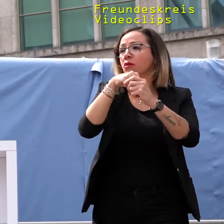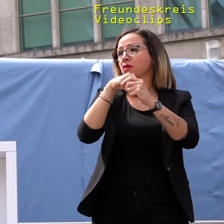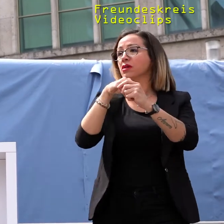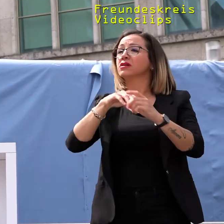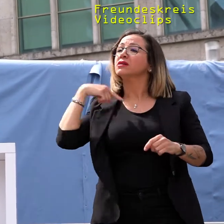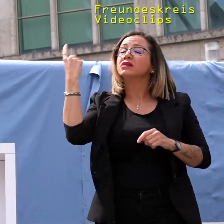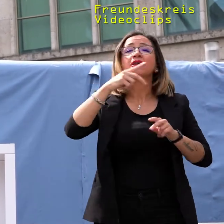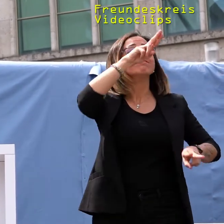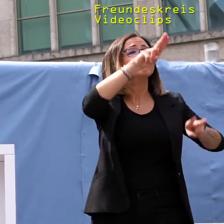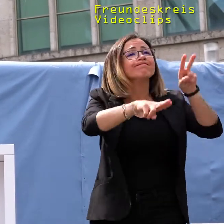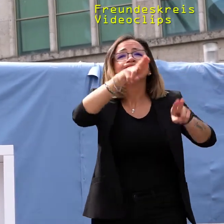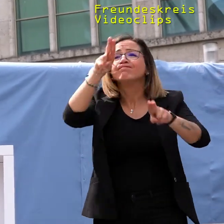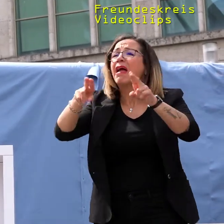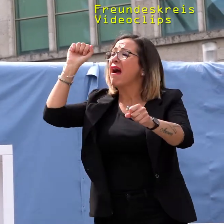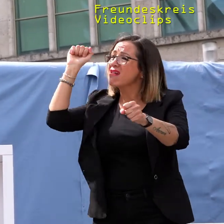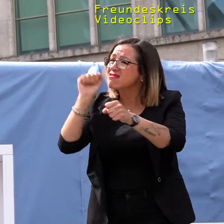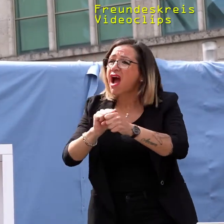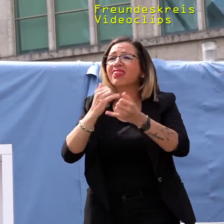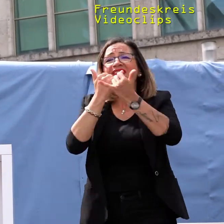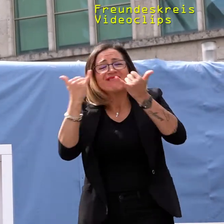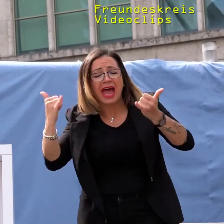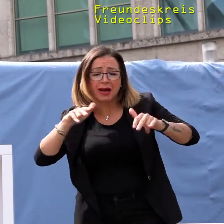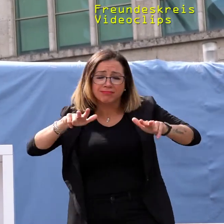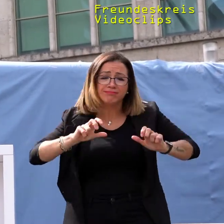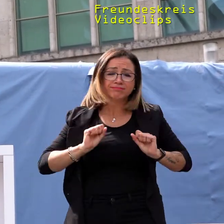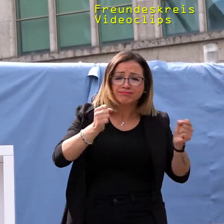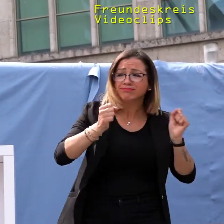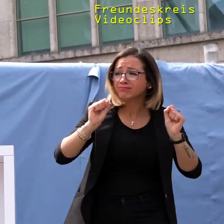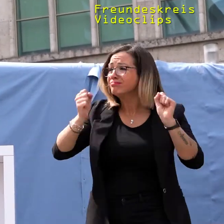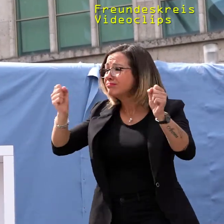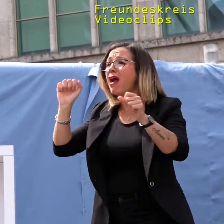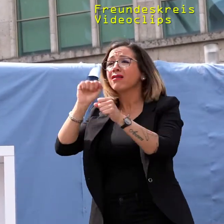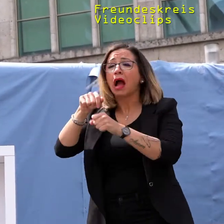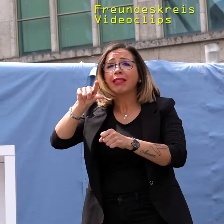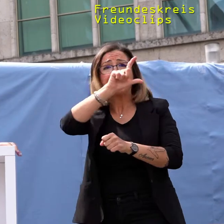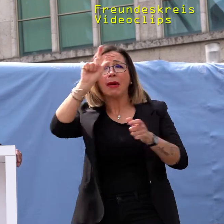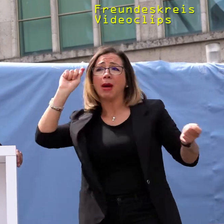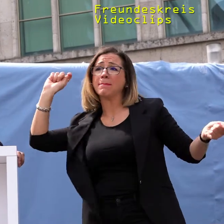auf verschiedene Art und Weise dazu beitragen können, dass die Dinge sich ändern.